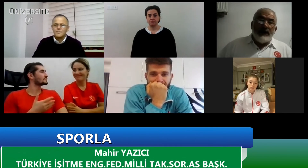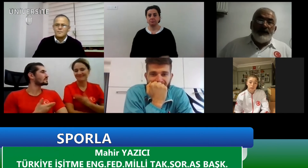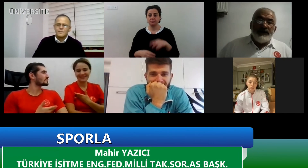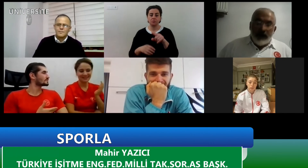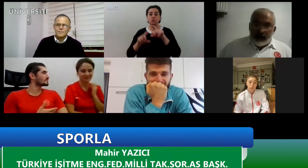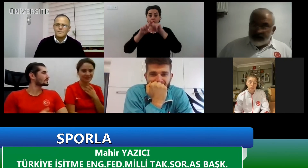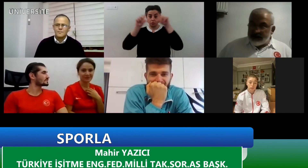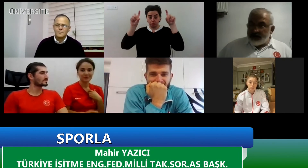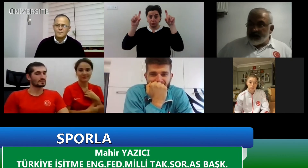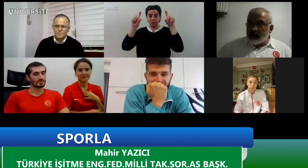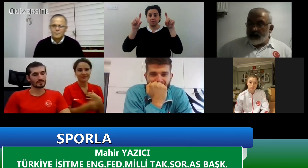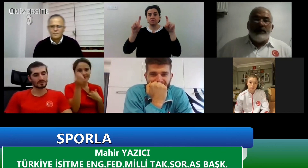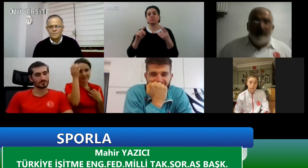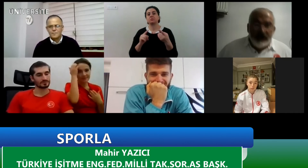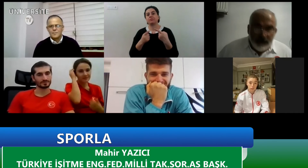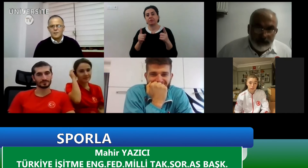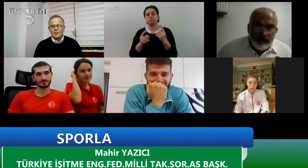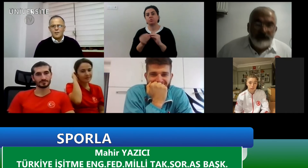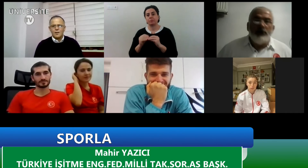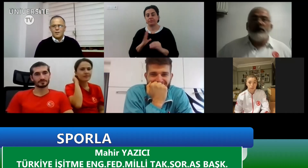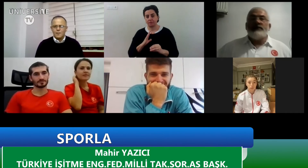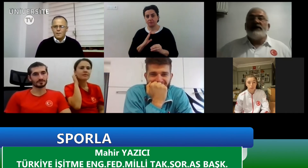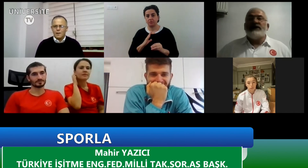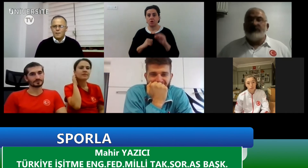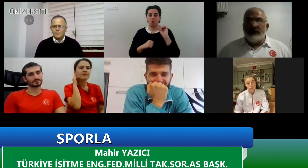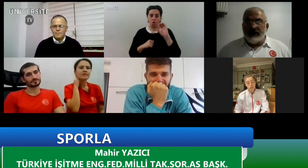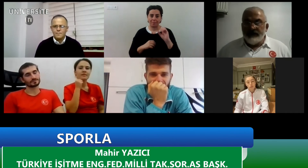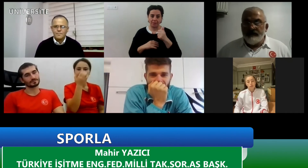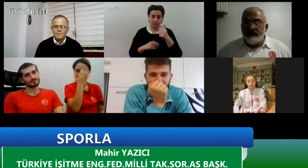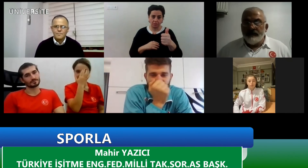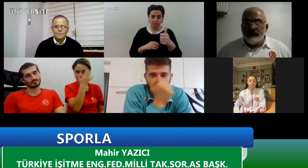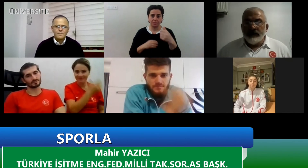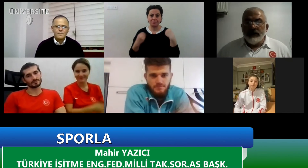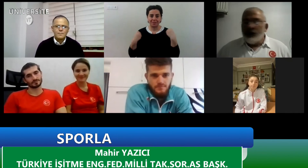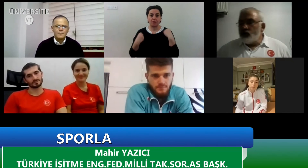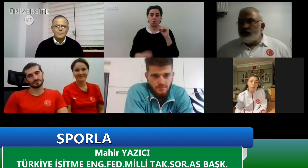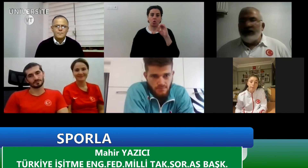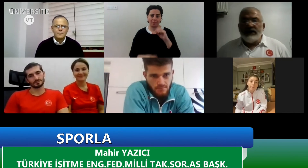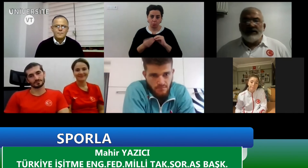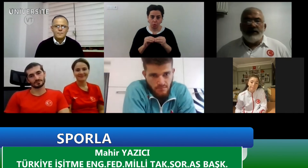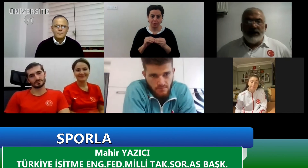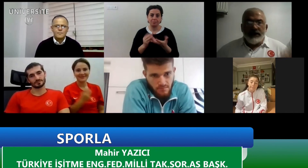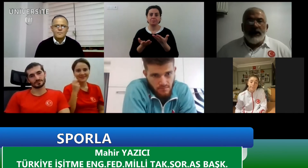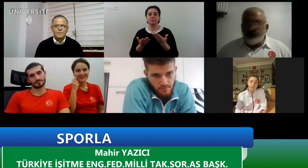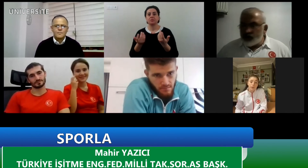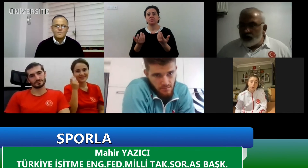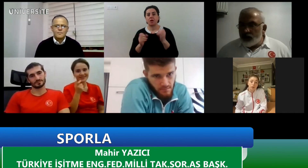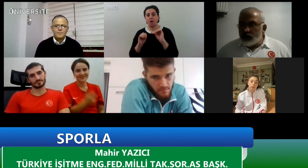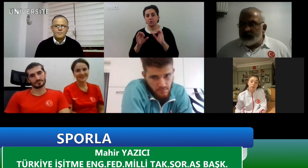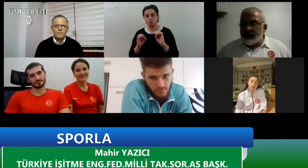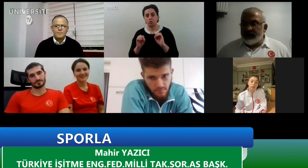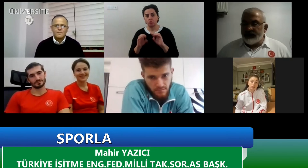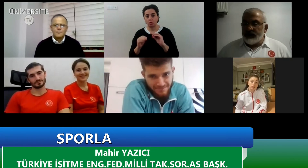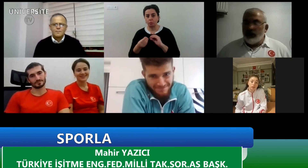Kurumsal yapının haricinde bir takım problemler var. İşte öğretmenlik atamaları, uzmanlık atamaları,